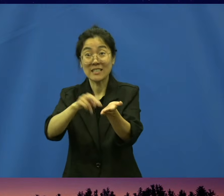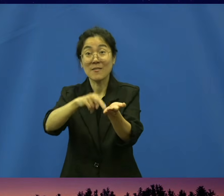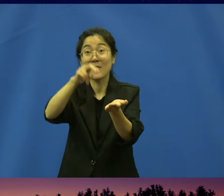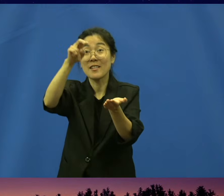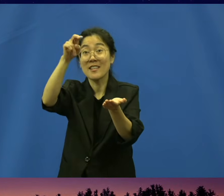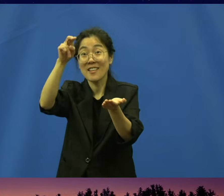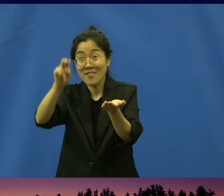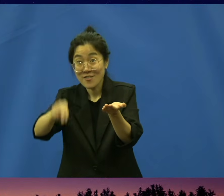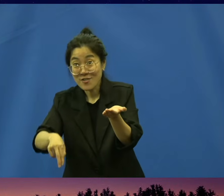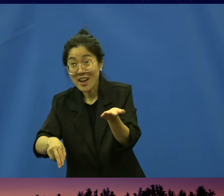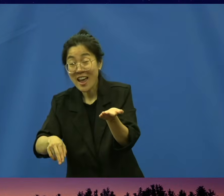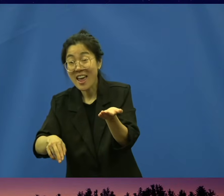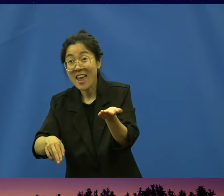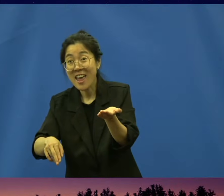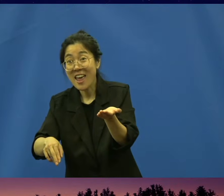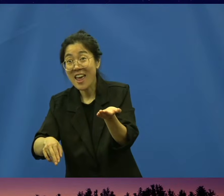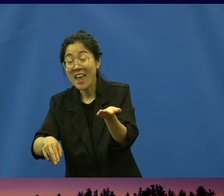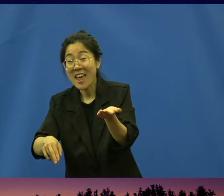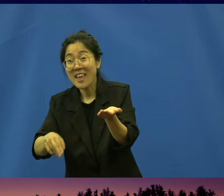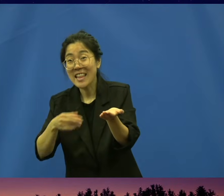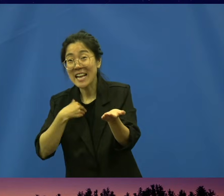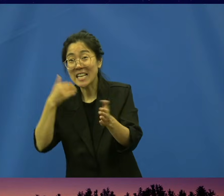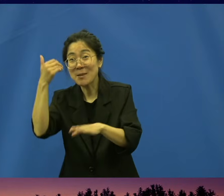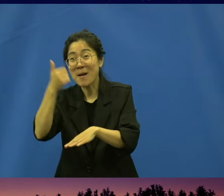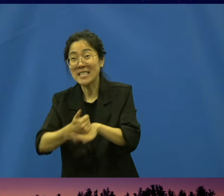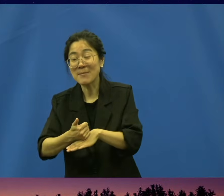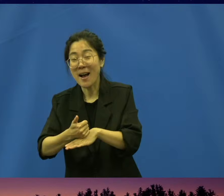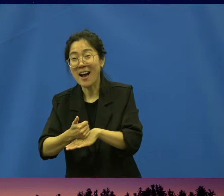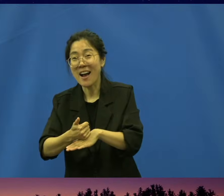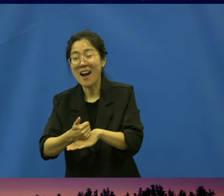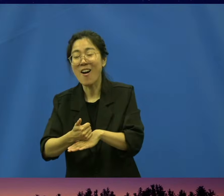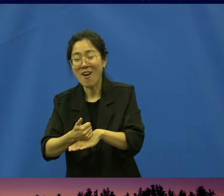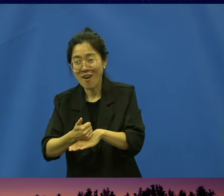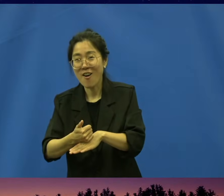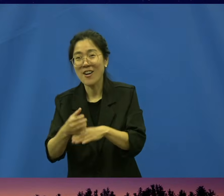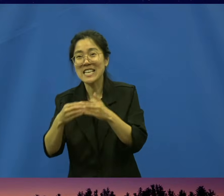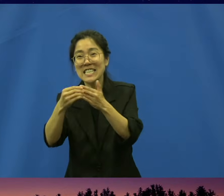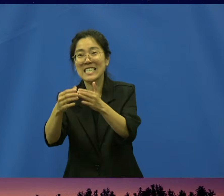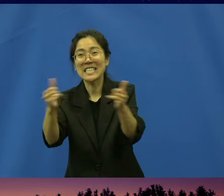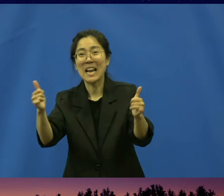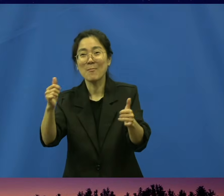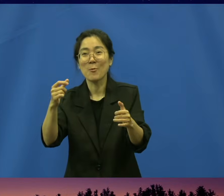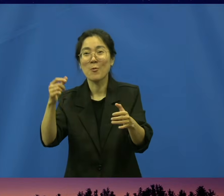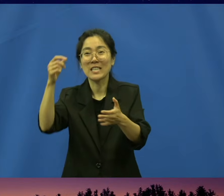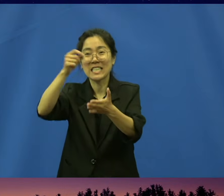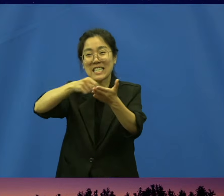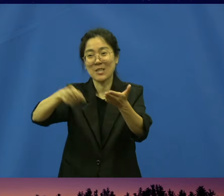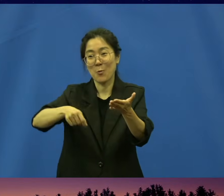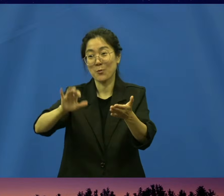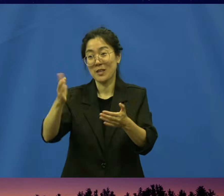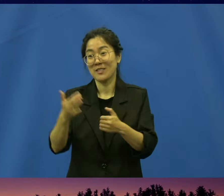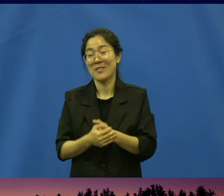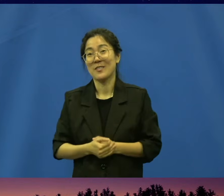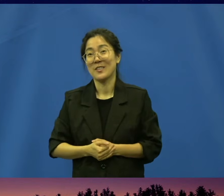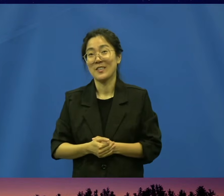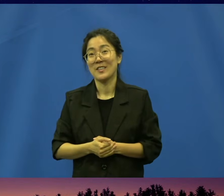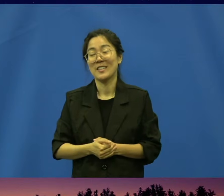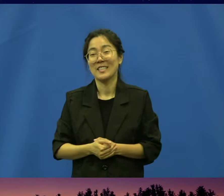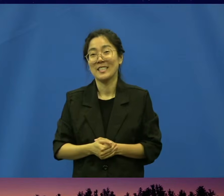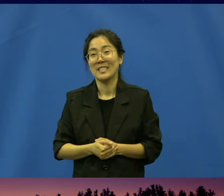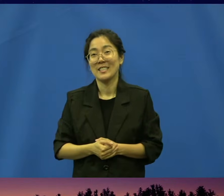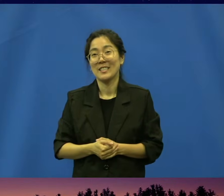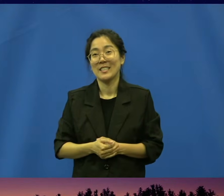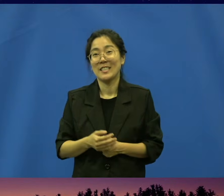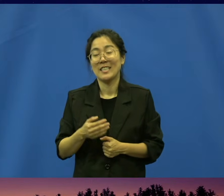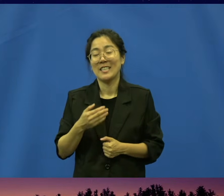퇴역하게 되어서 제가 마지막 단장으로 됐었습니다. 이 시절에 얼마나 기름값이 많이 올랐는지